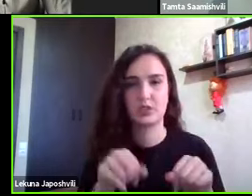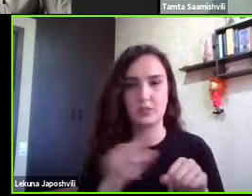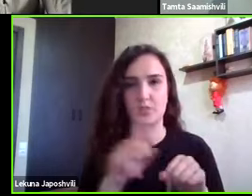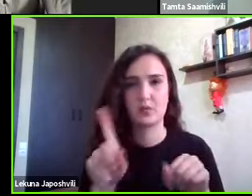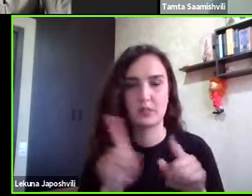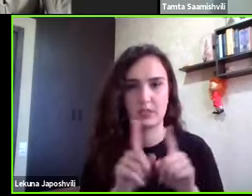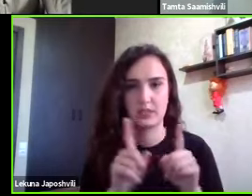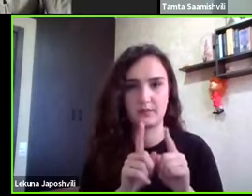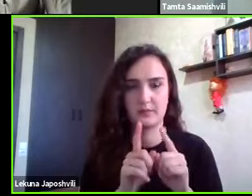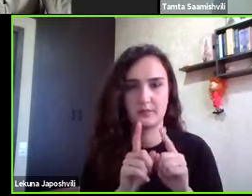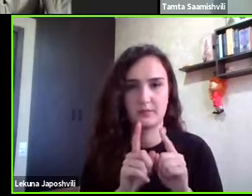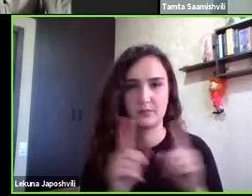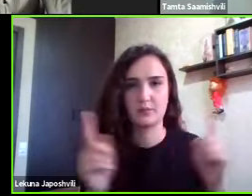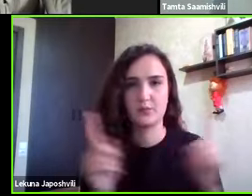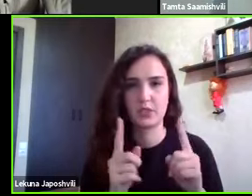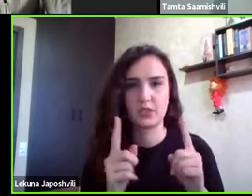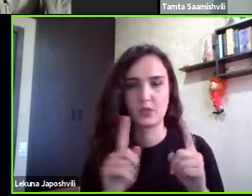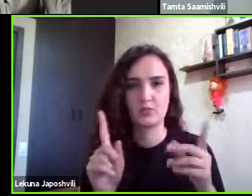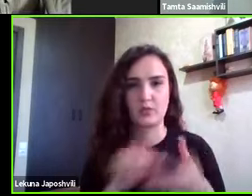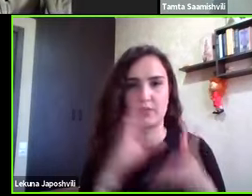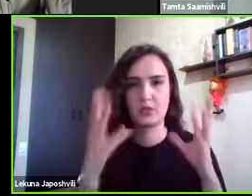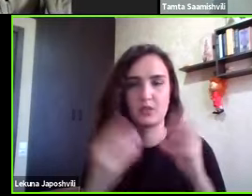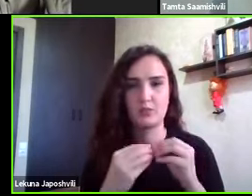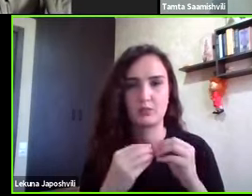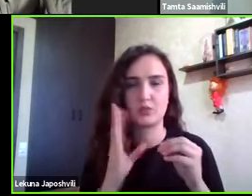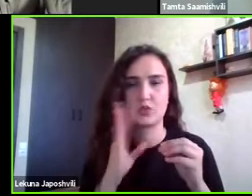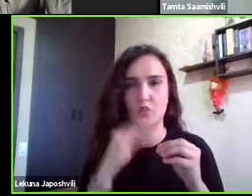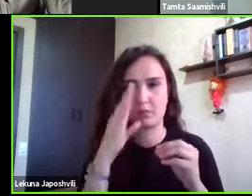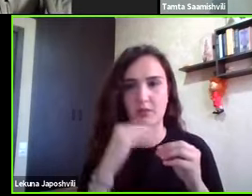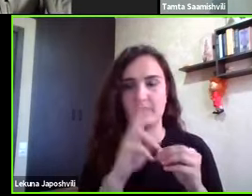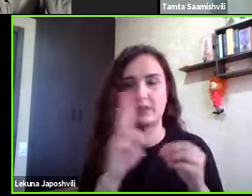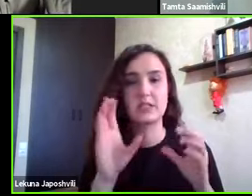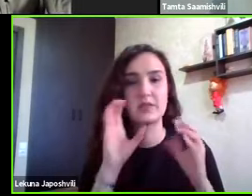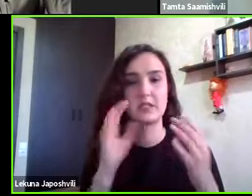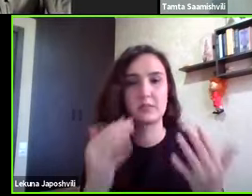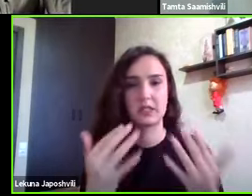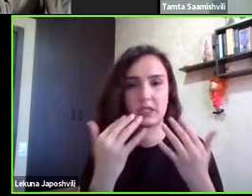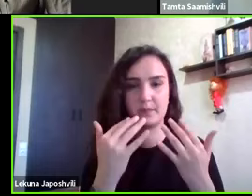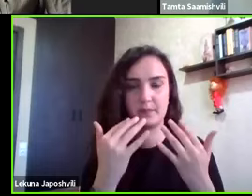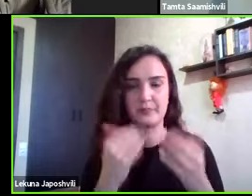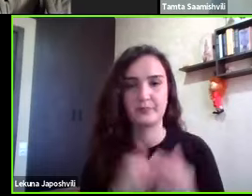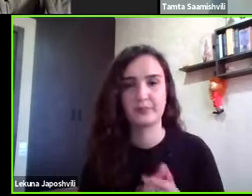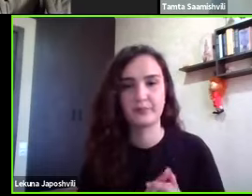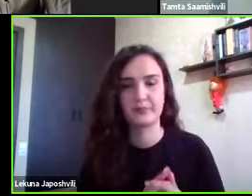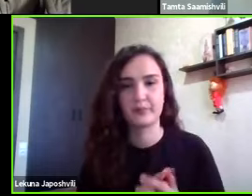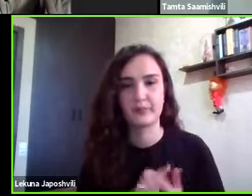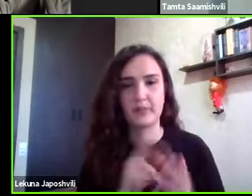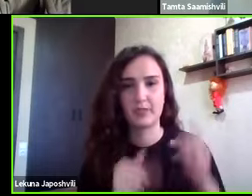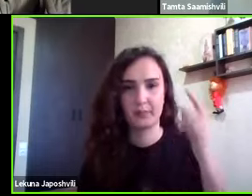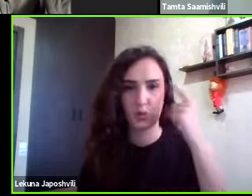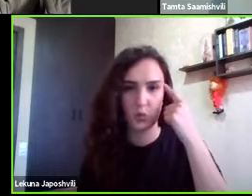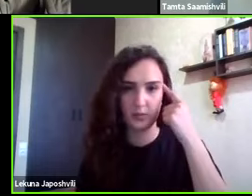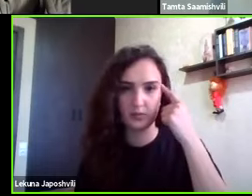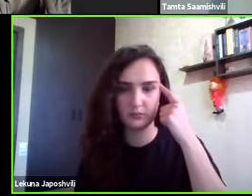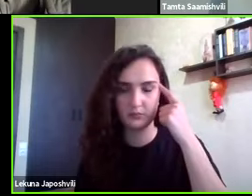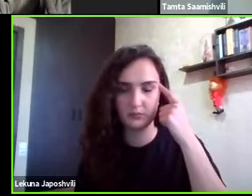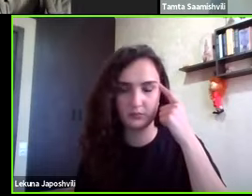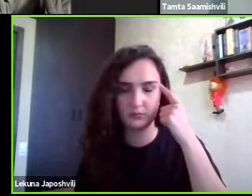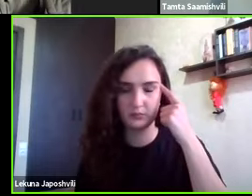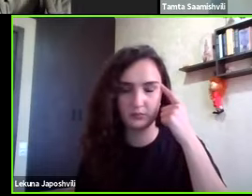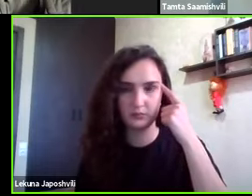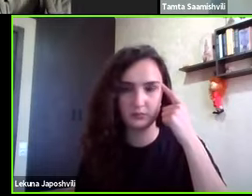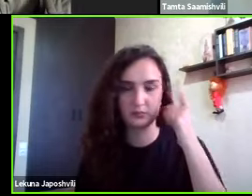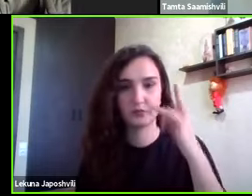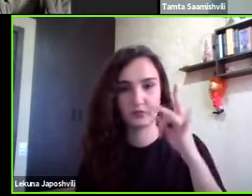ესეთ მოკლედ რომ შევაჭრამოთ, ეხლა მშობლები, რომლებიც გვისმენენ და ფიქრობენ, გაუშვა თუ